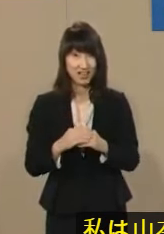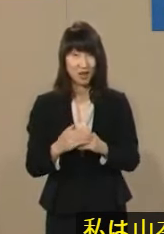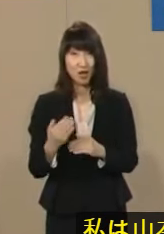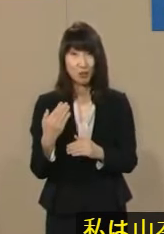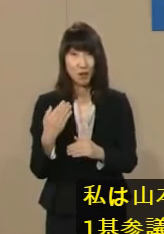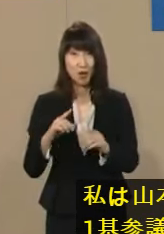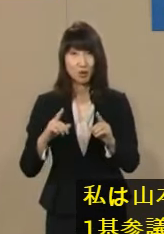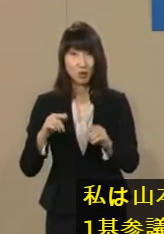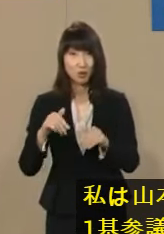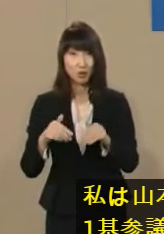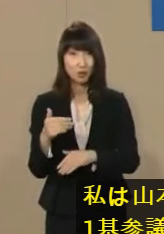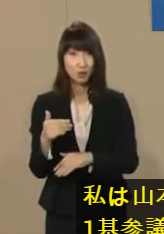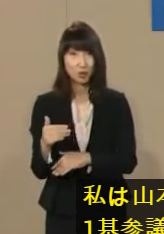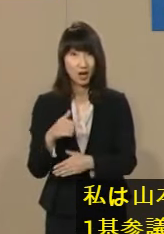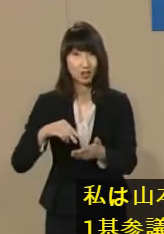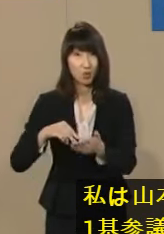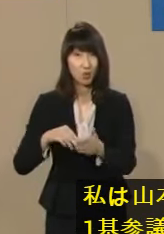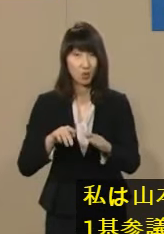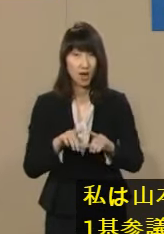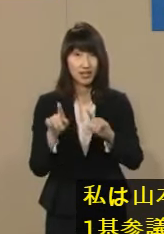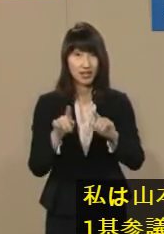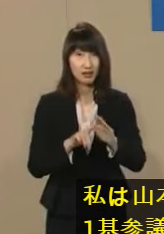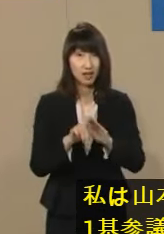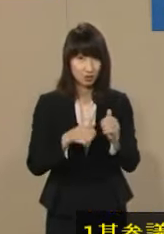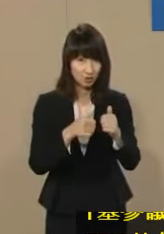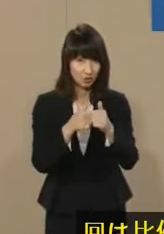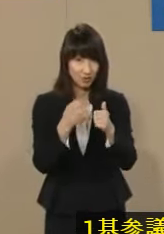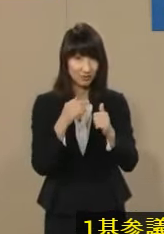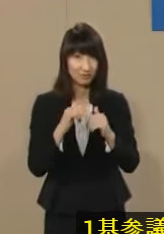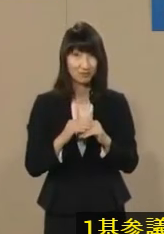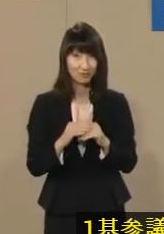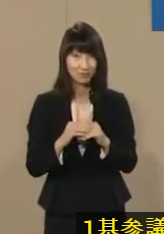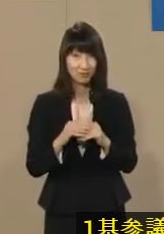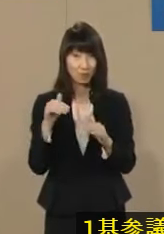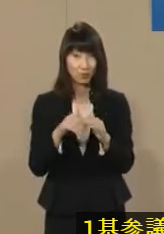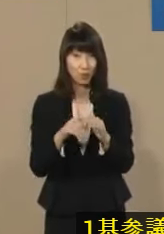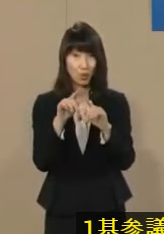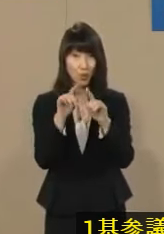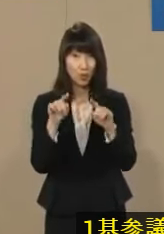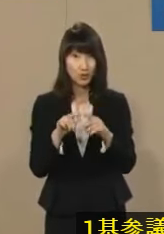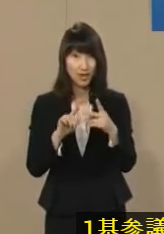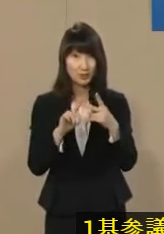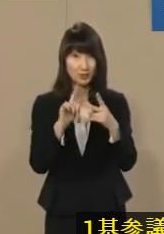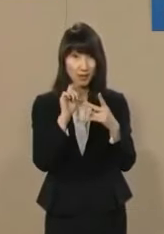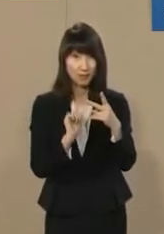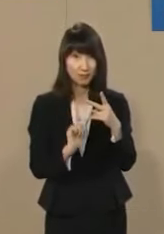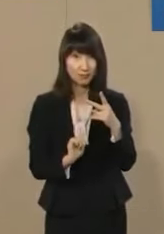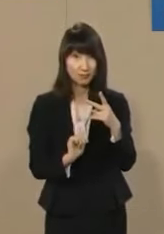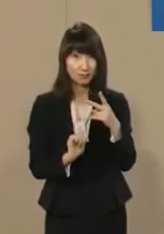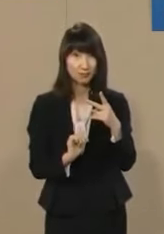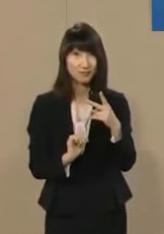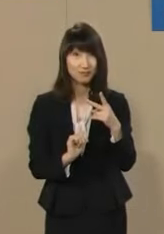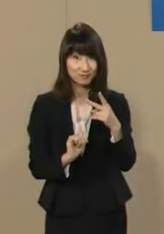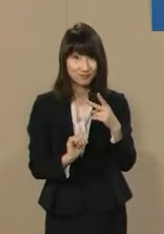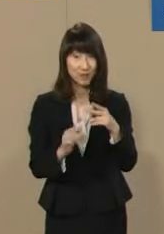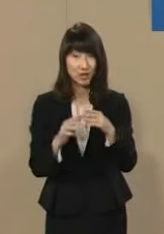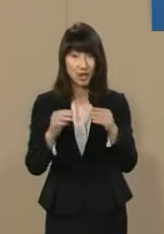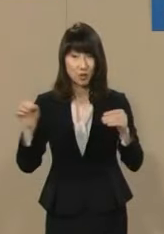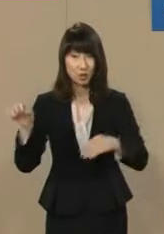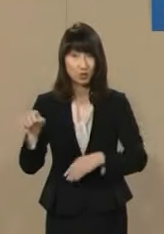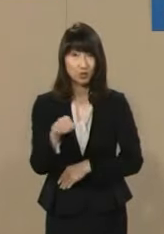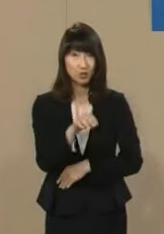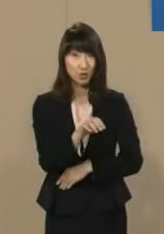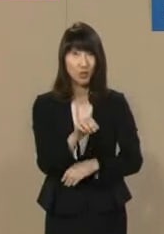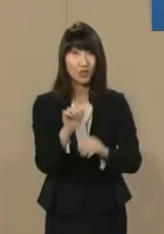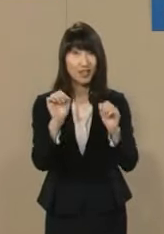回は東京選挙区でしたが、今回は比例代表で挑戦。投票用紙で言えば2枚目、つまり全国のどこで